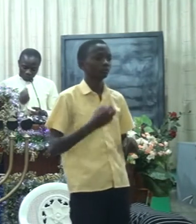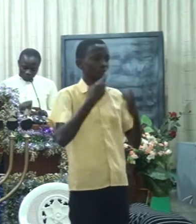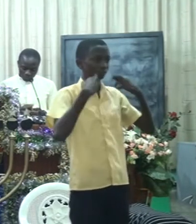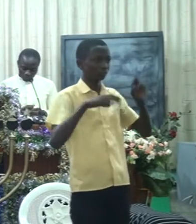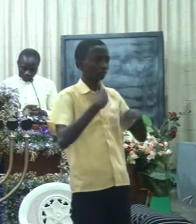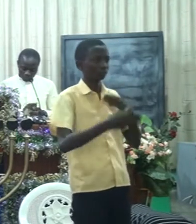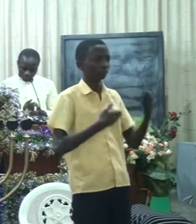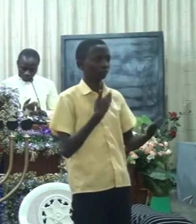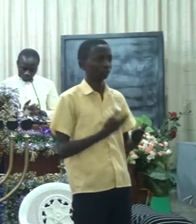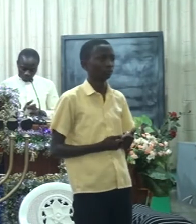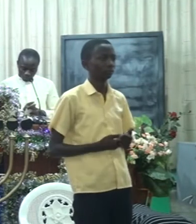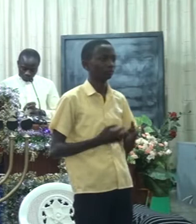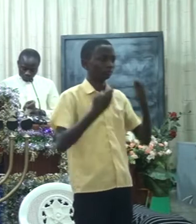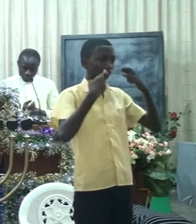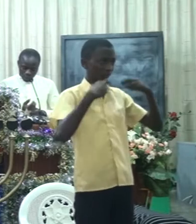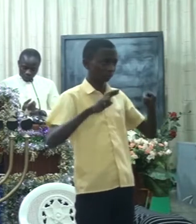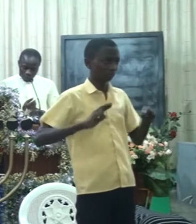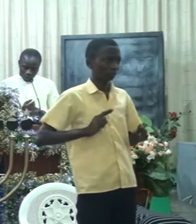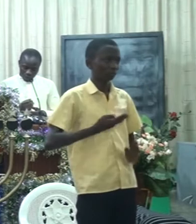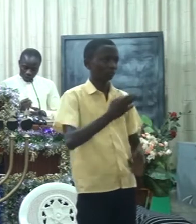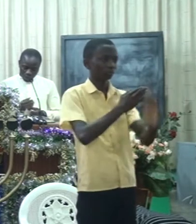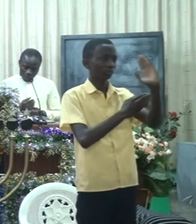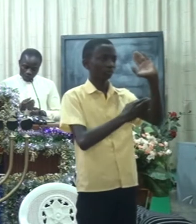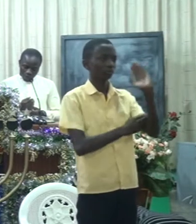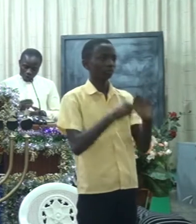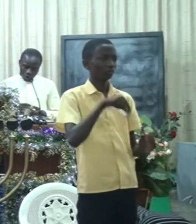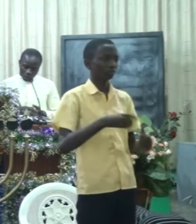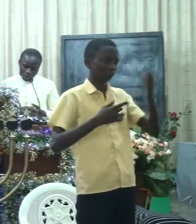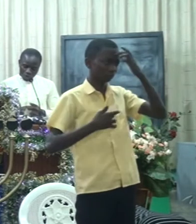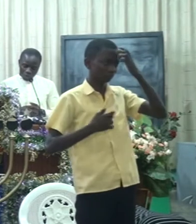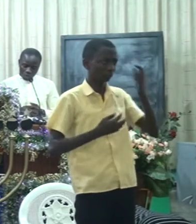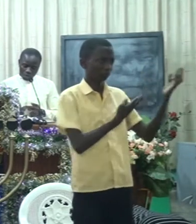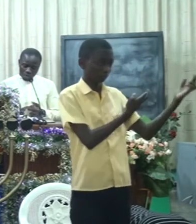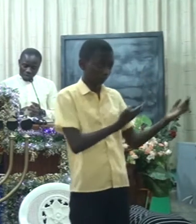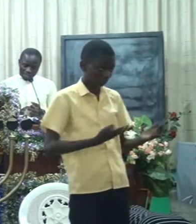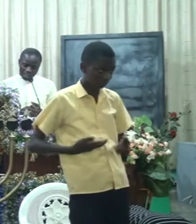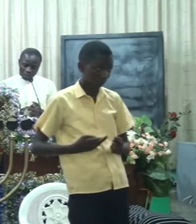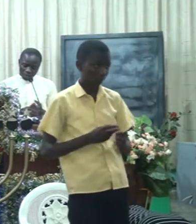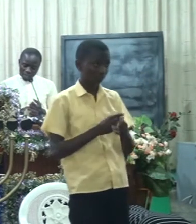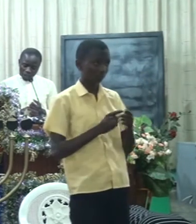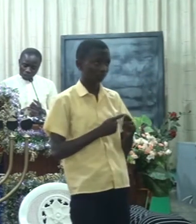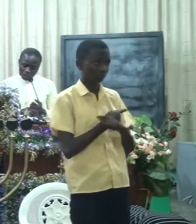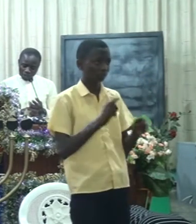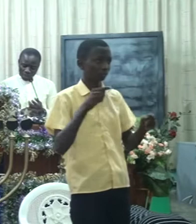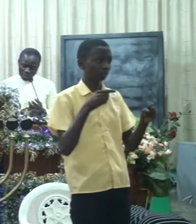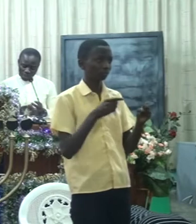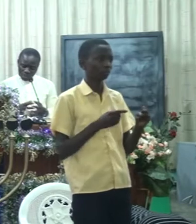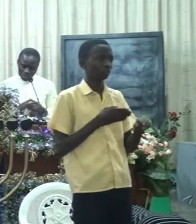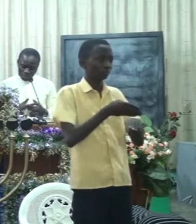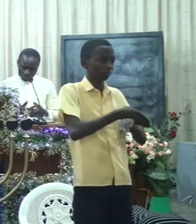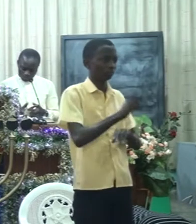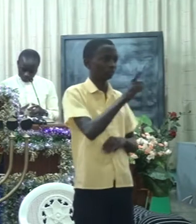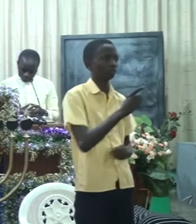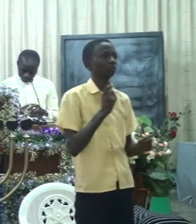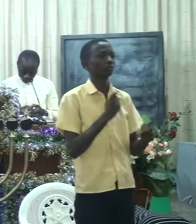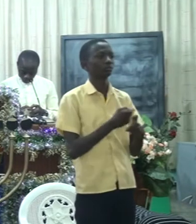lui. Jibia Mungu wetu wagonjwa wapokee uponyaji kupitia vidonda vyako. Reçois la guérison au travers de tes